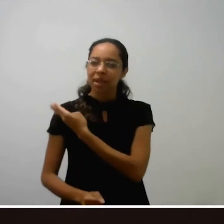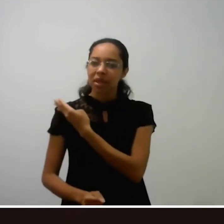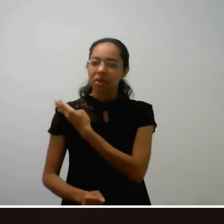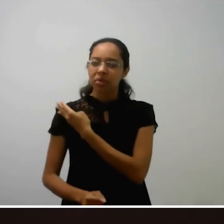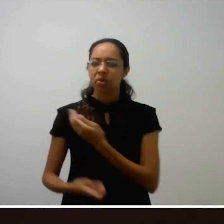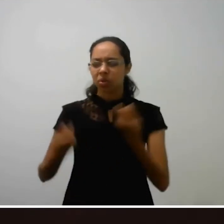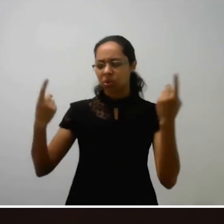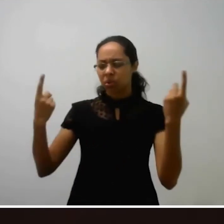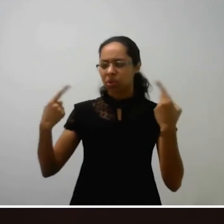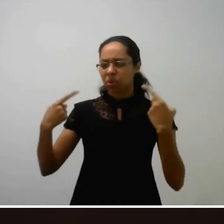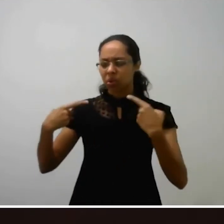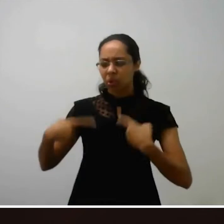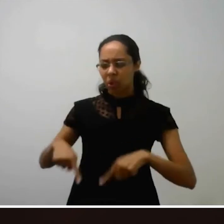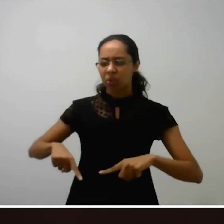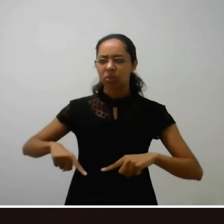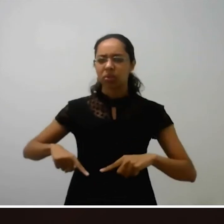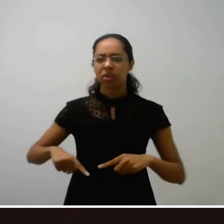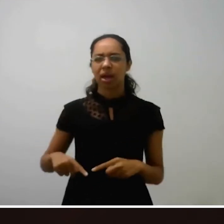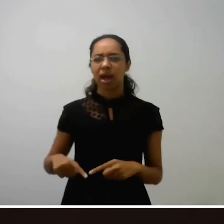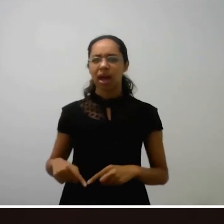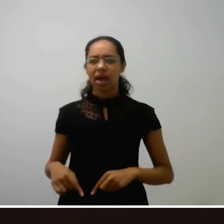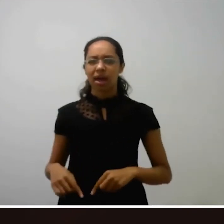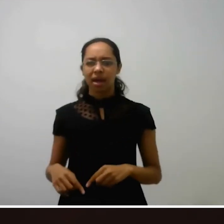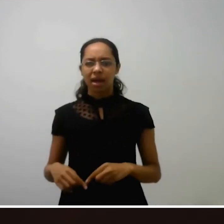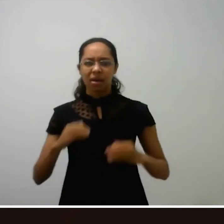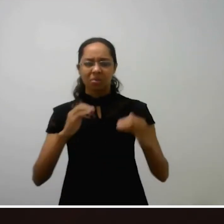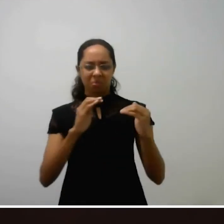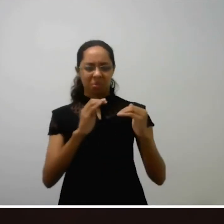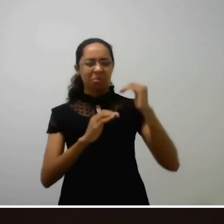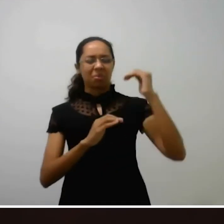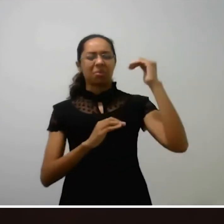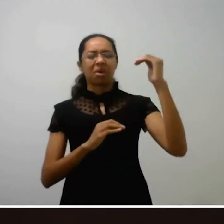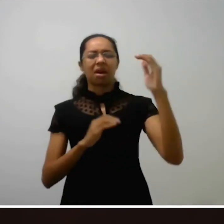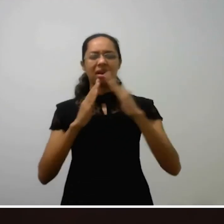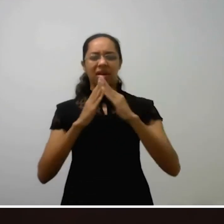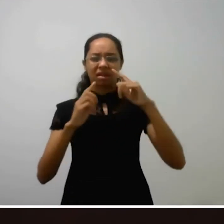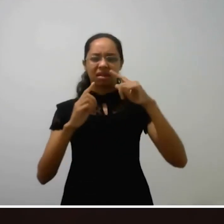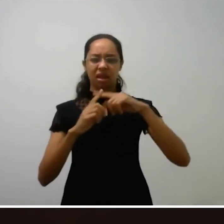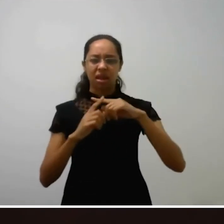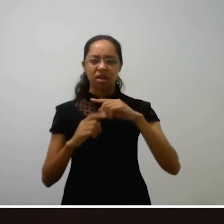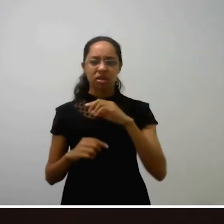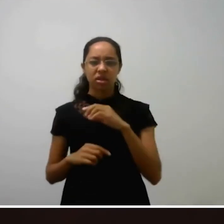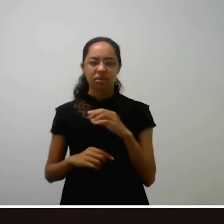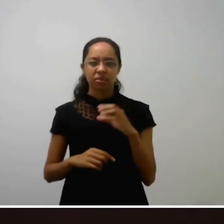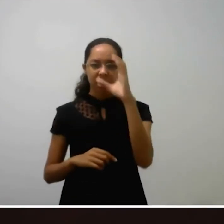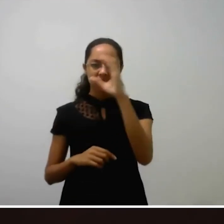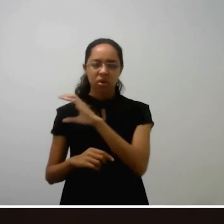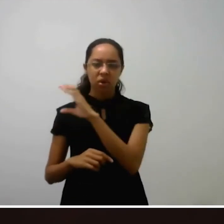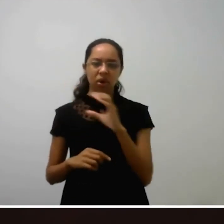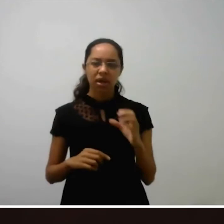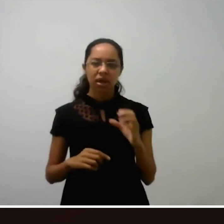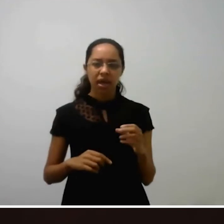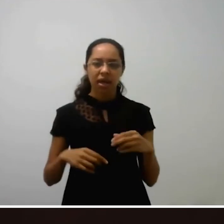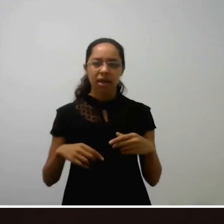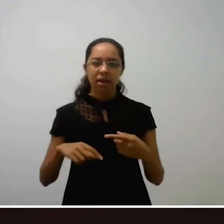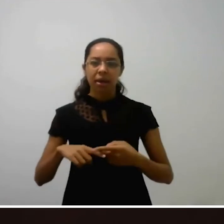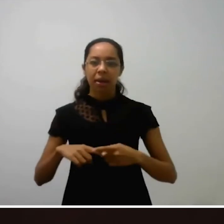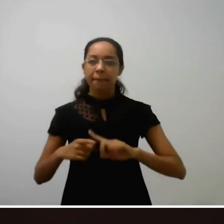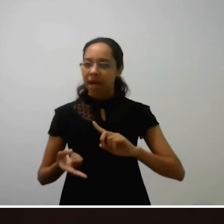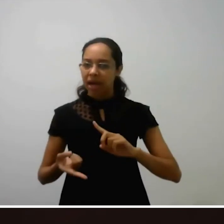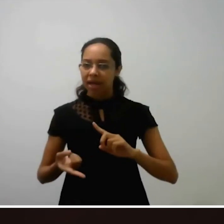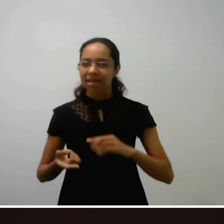não tomou nenhuma providência séria para prejudicá-los. Mas tão logo eles passaram